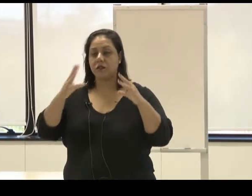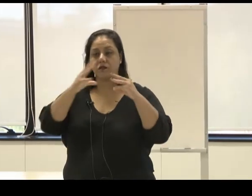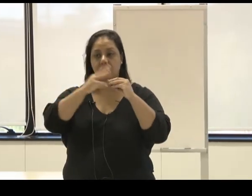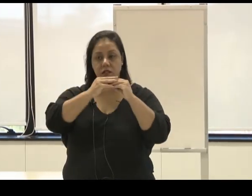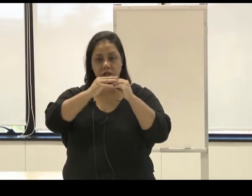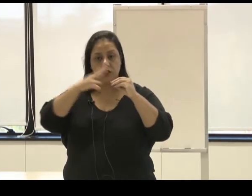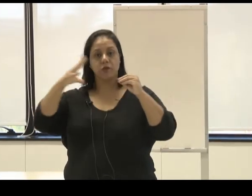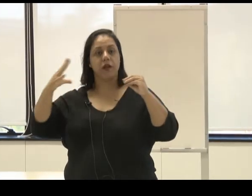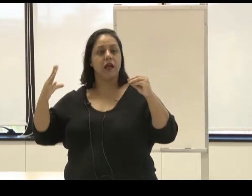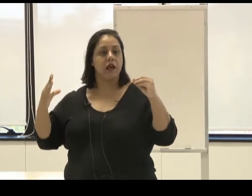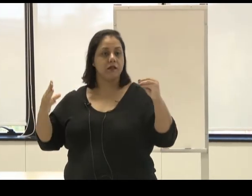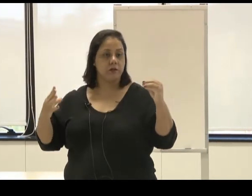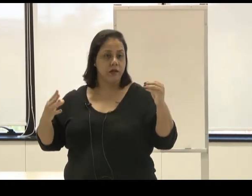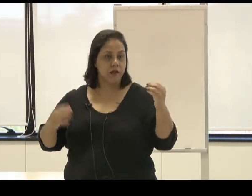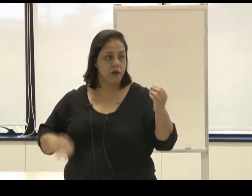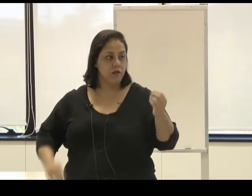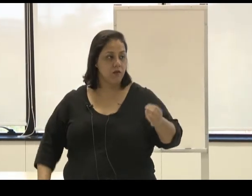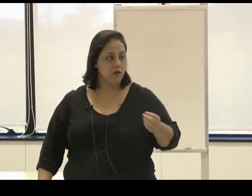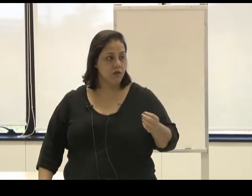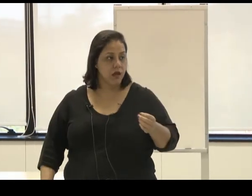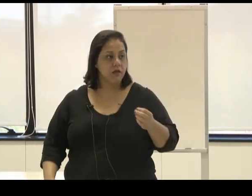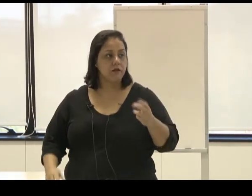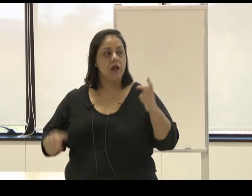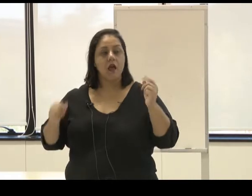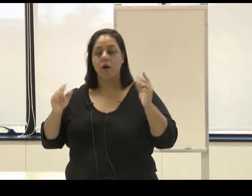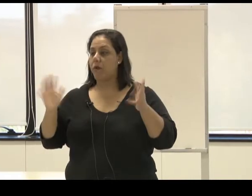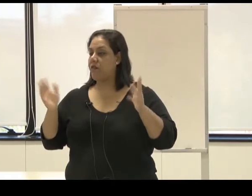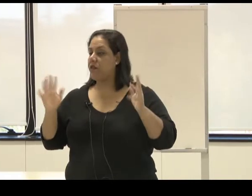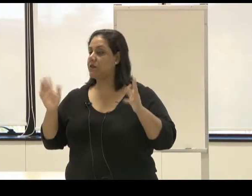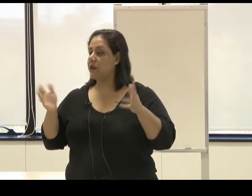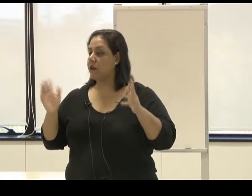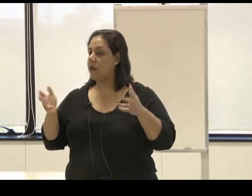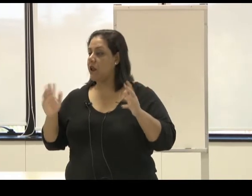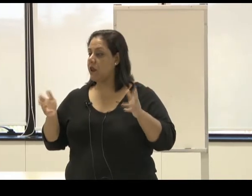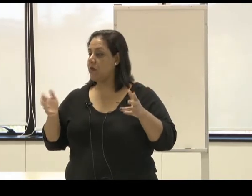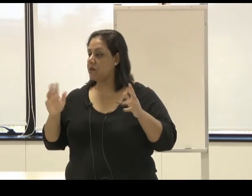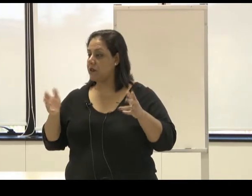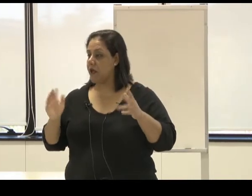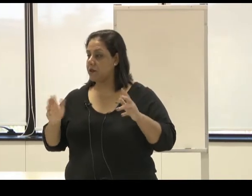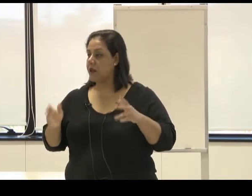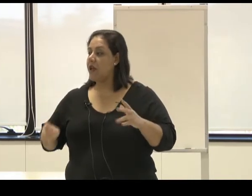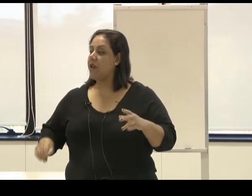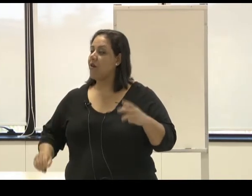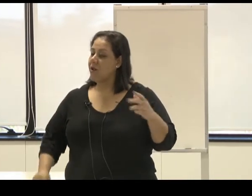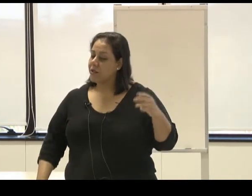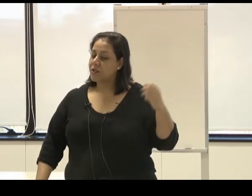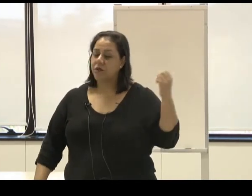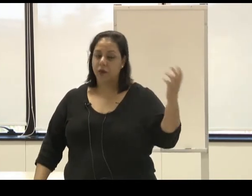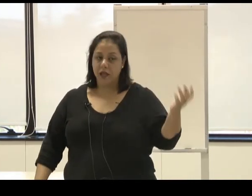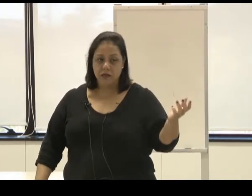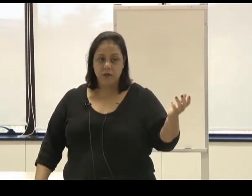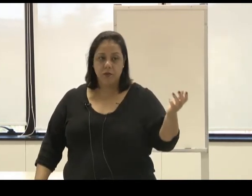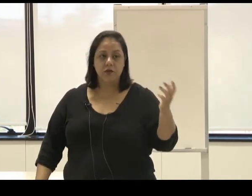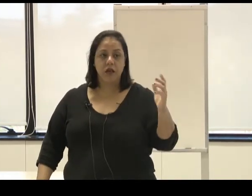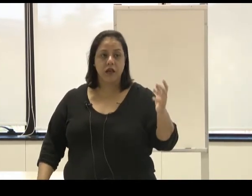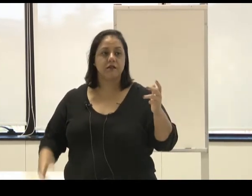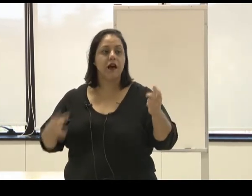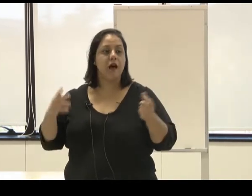vão se despregar desse pensamento em português para fazer em língua de sinais. Enquanto a gente pensa no português, a mão